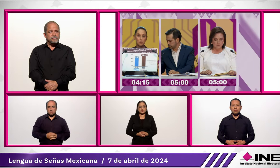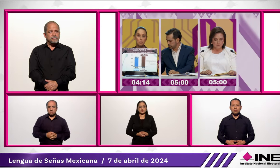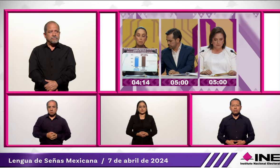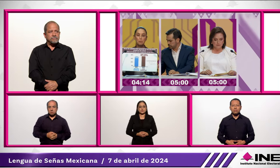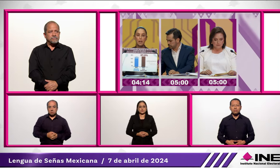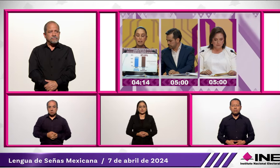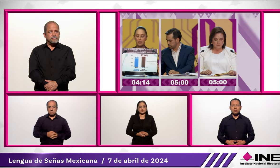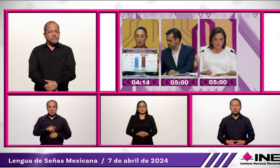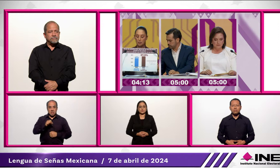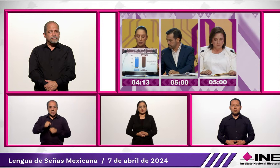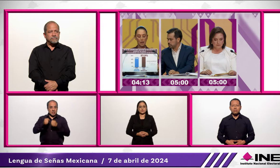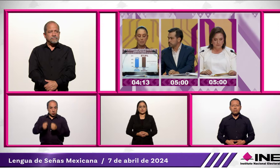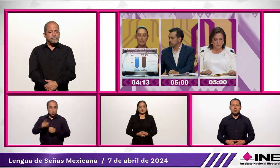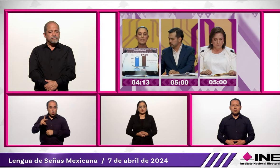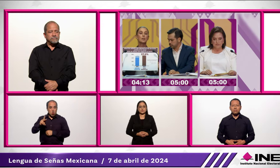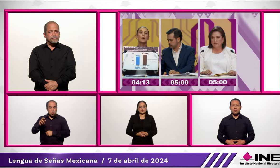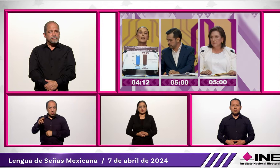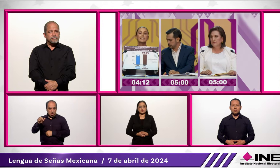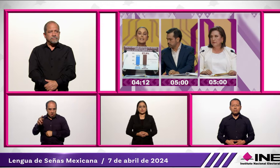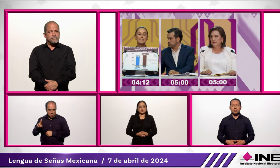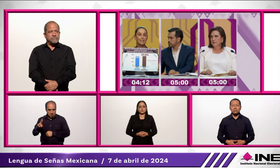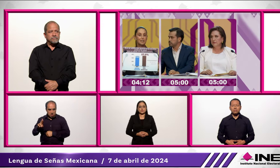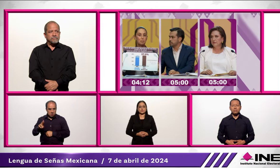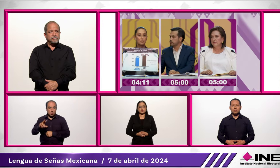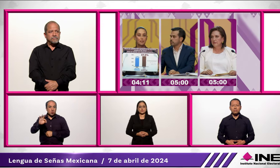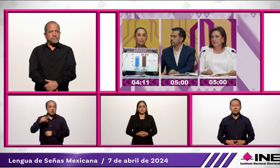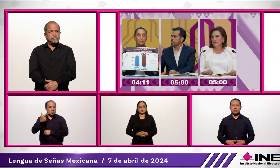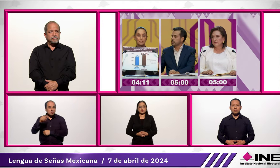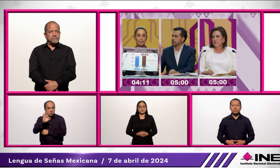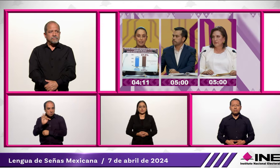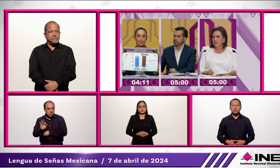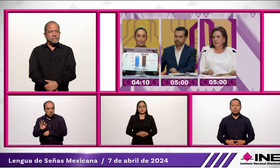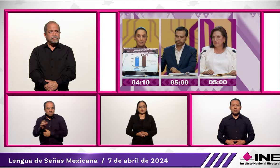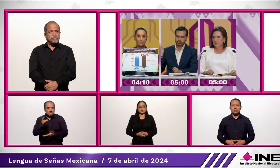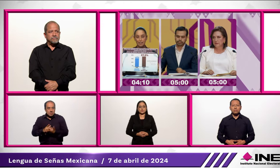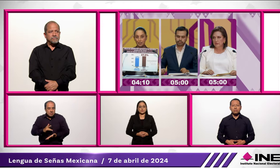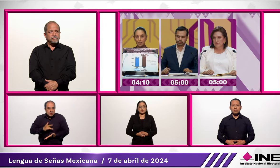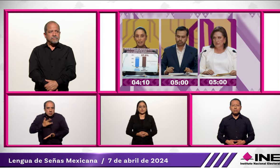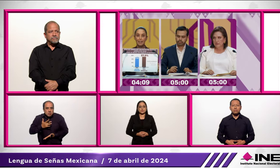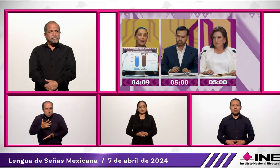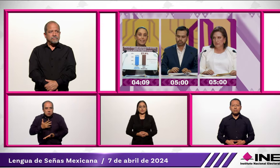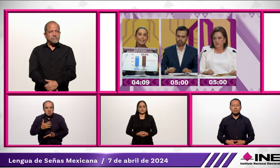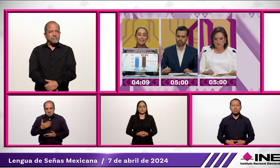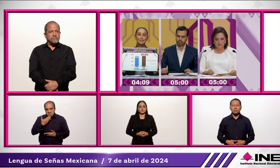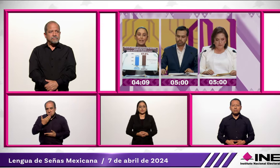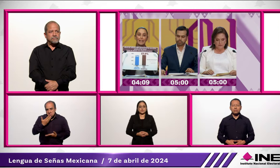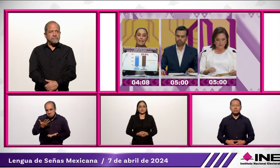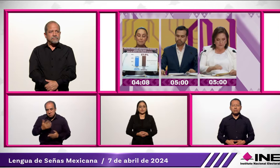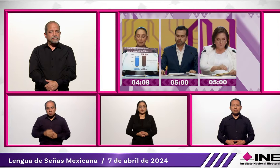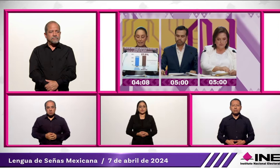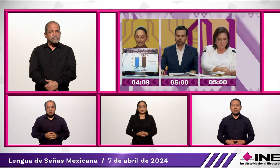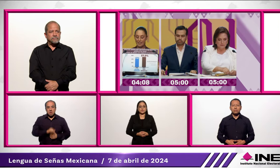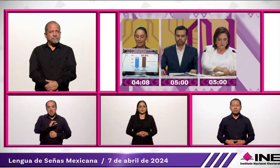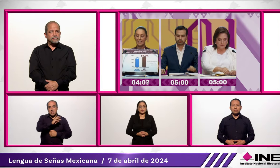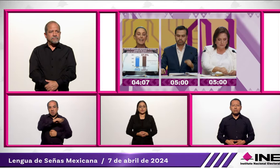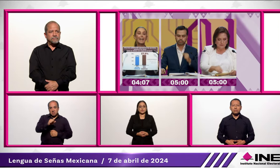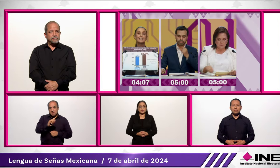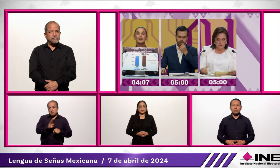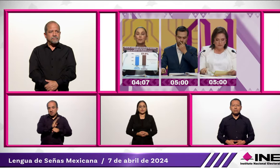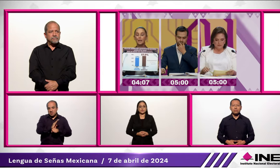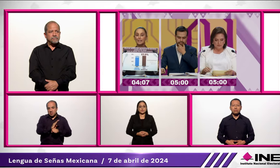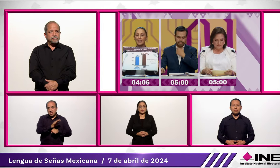del Seguro Popular, solamente el 47% se sentía satisfecho. En el caso del IMSS Bienestar,